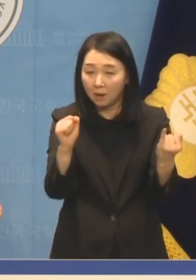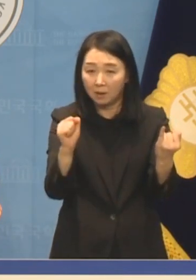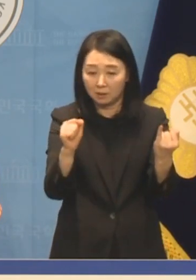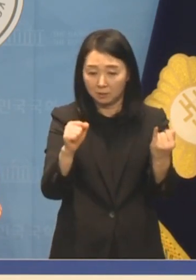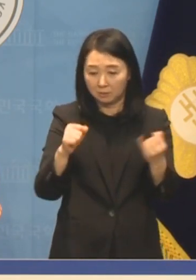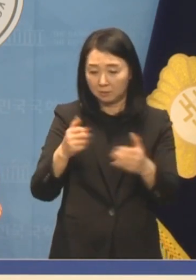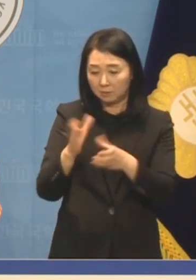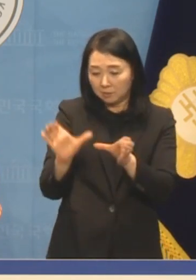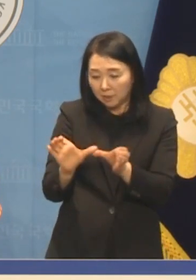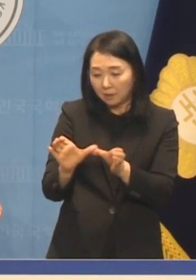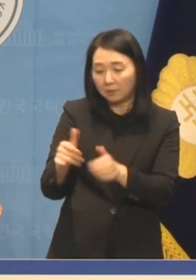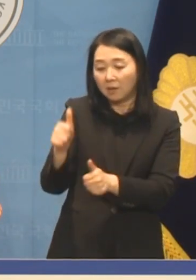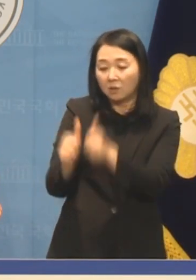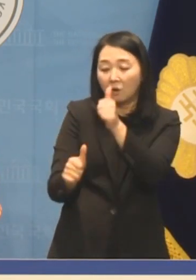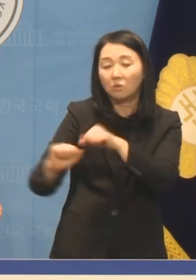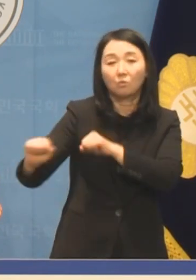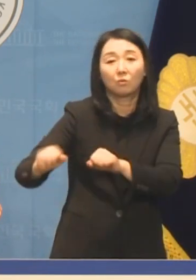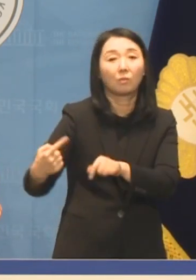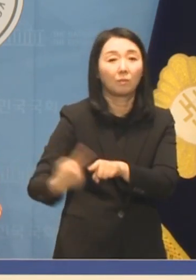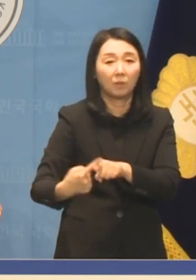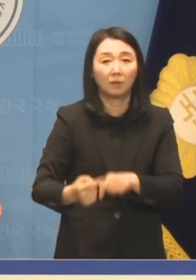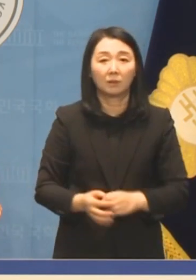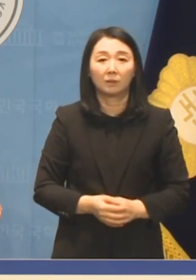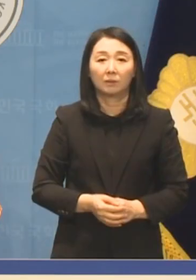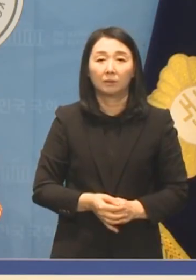경선 운동을 한 행위에 해당합니다.